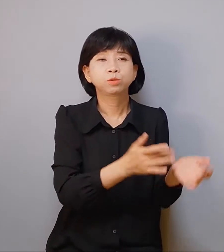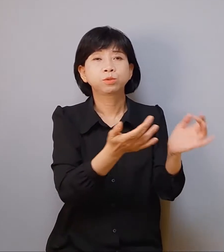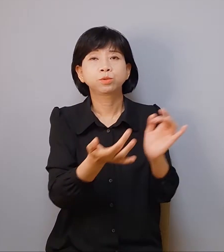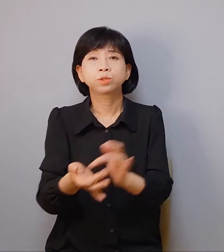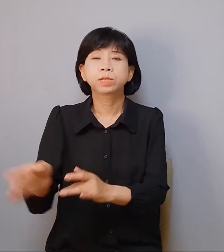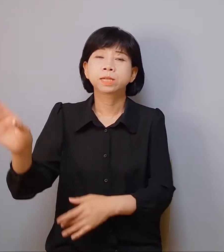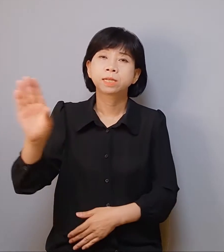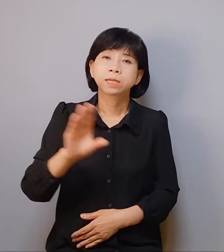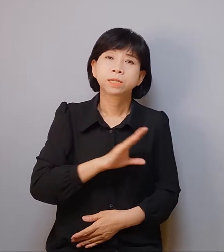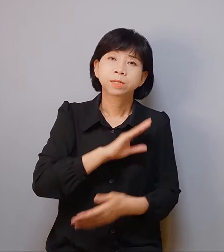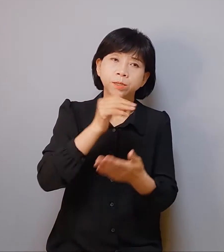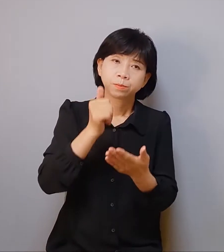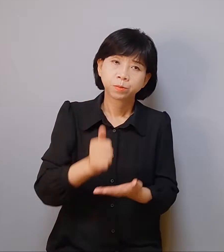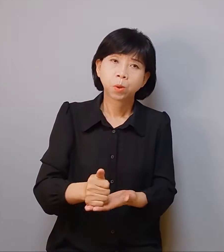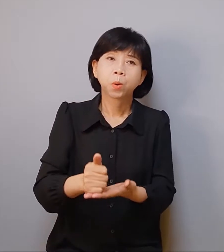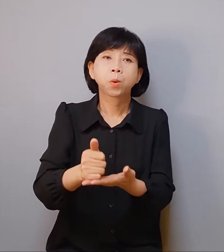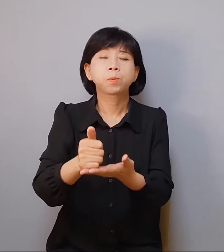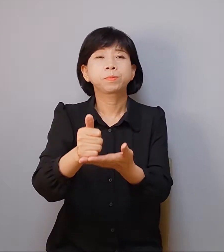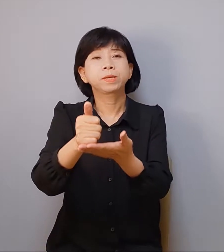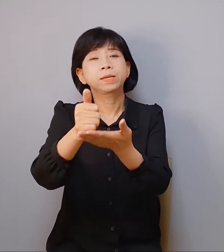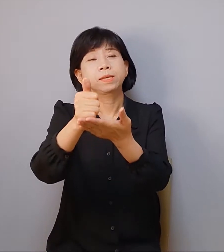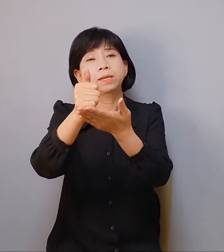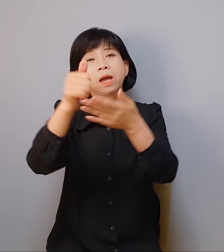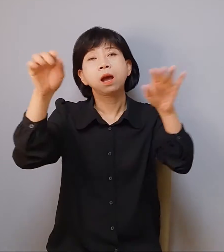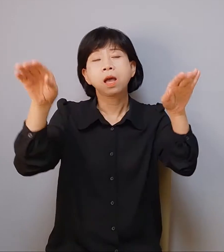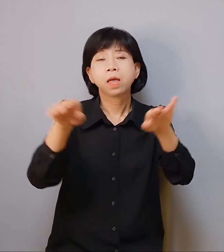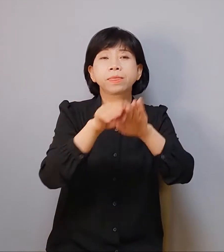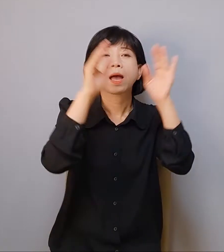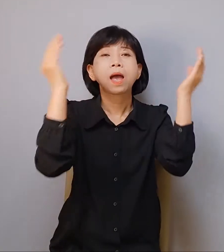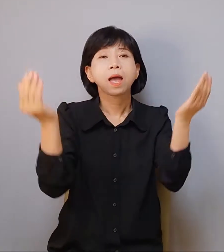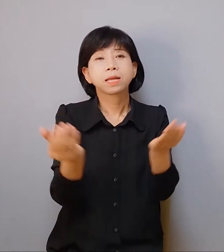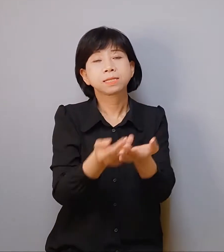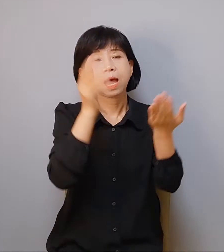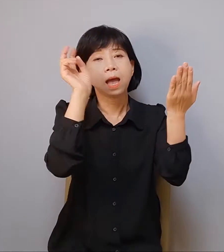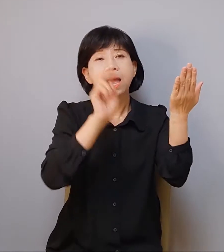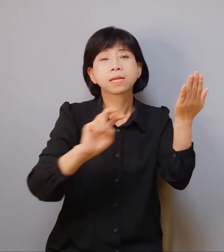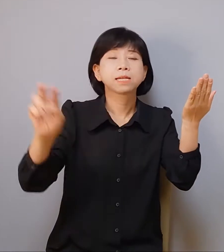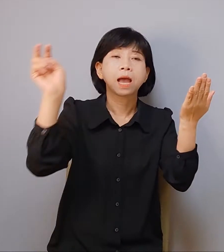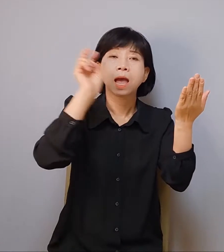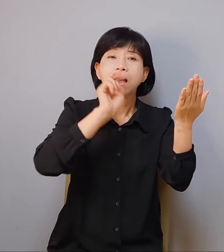예수 이름 높이여 다